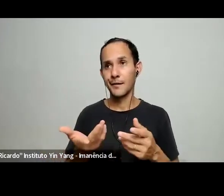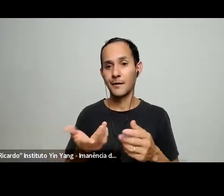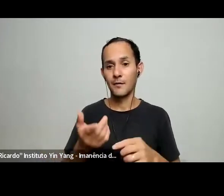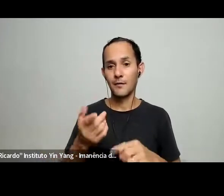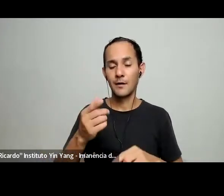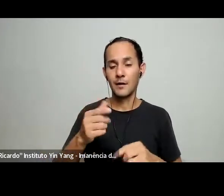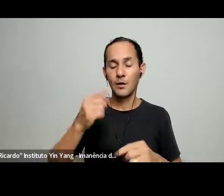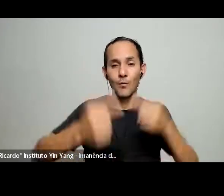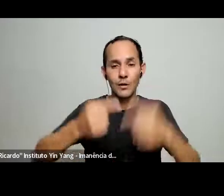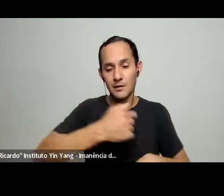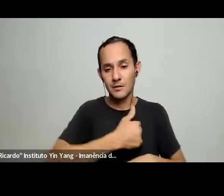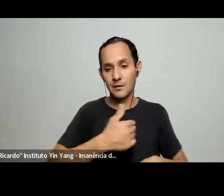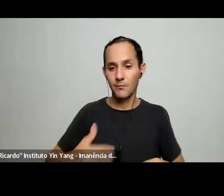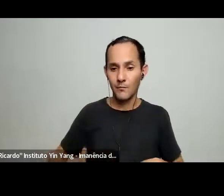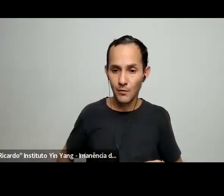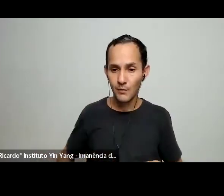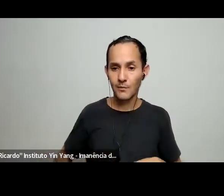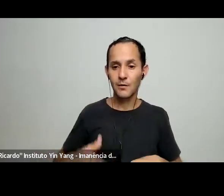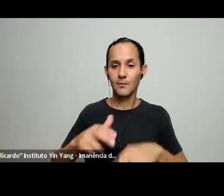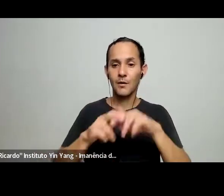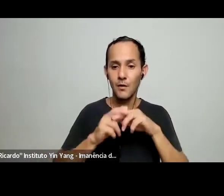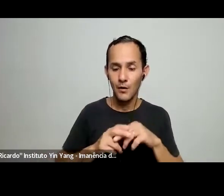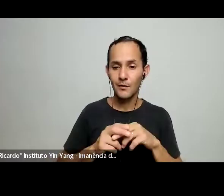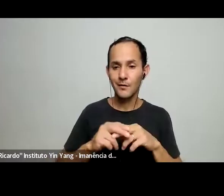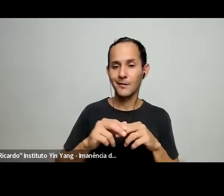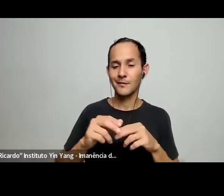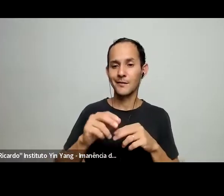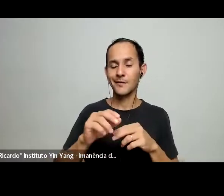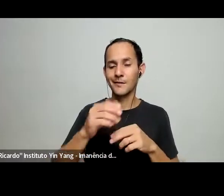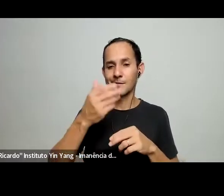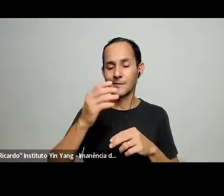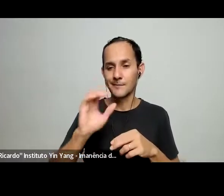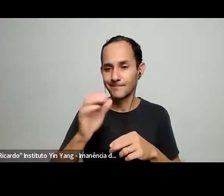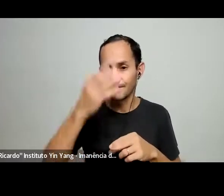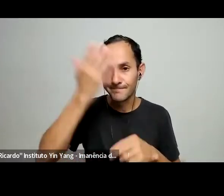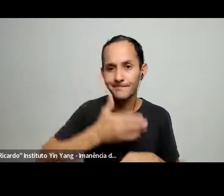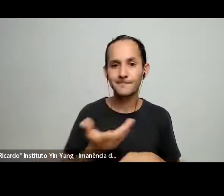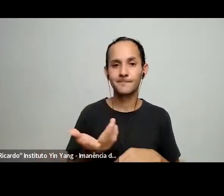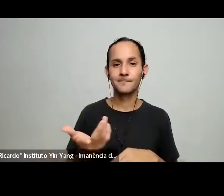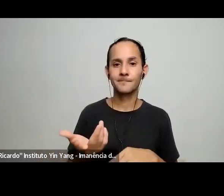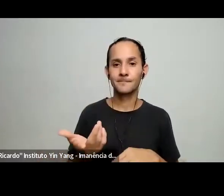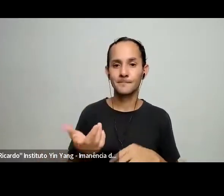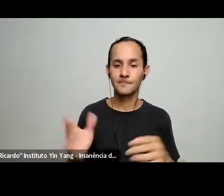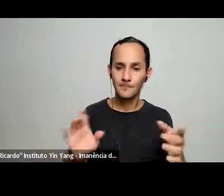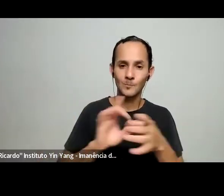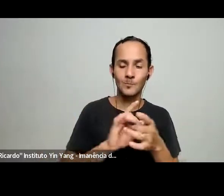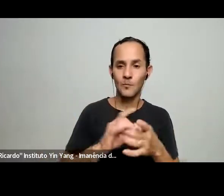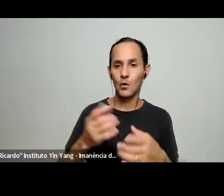políticas públicas a partir das evidências científicas, né? Promover ciência e fazer essa interface com a ciência